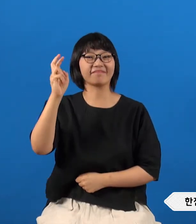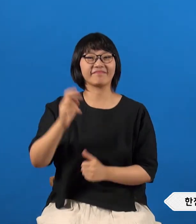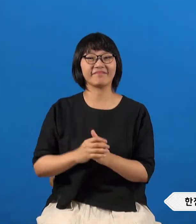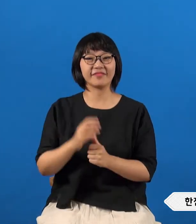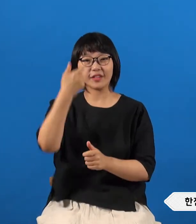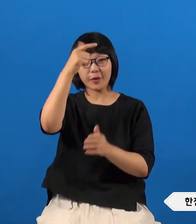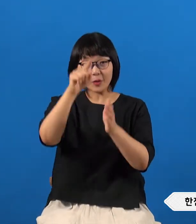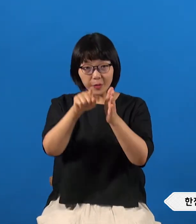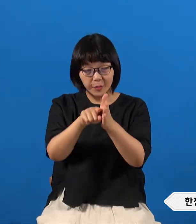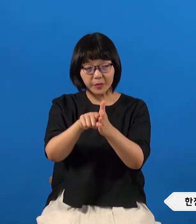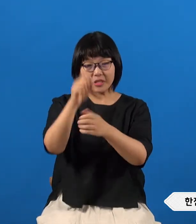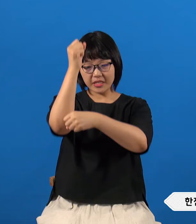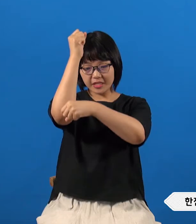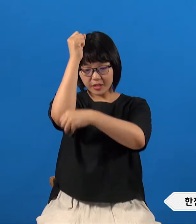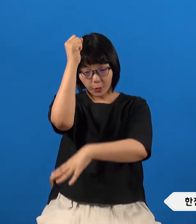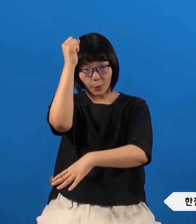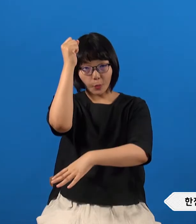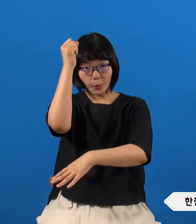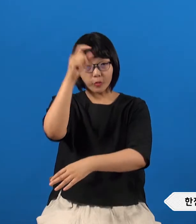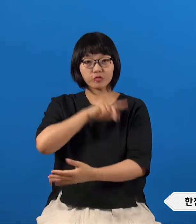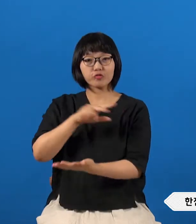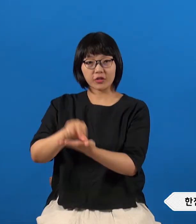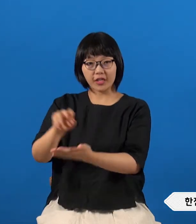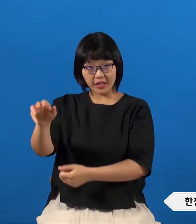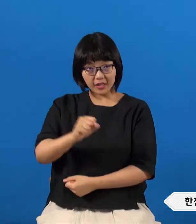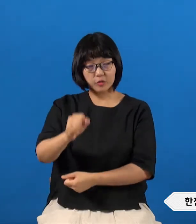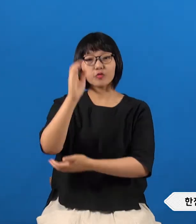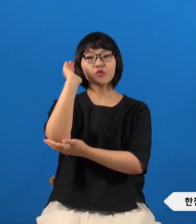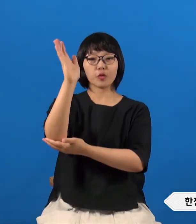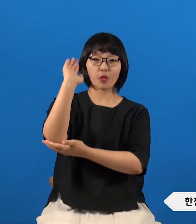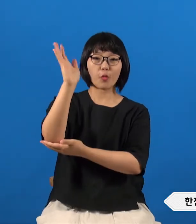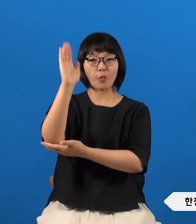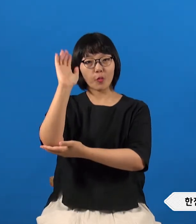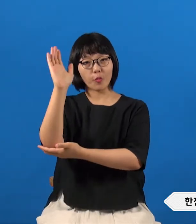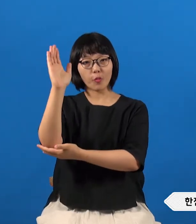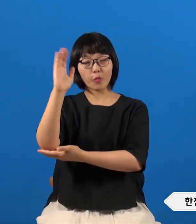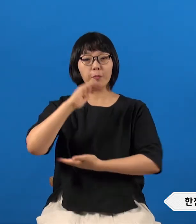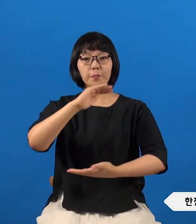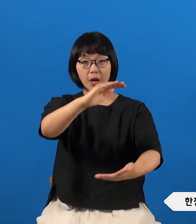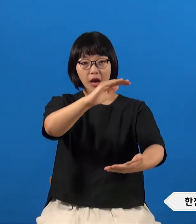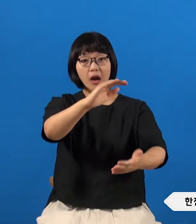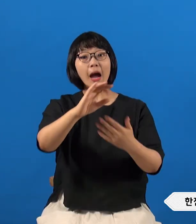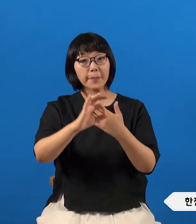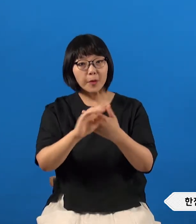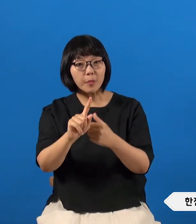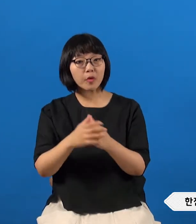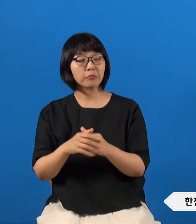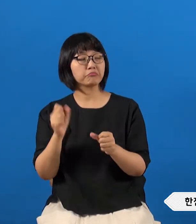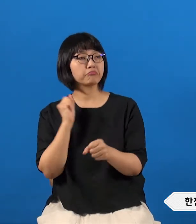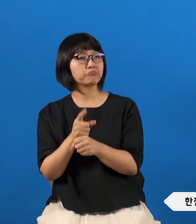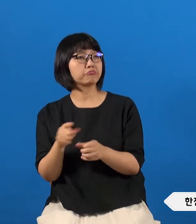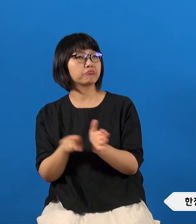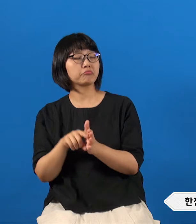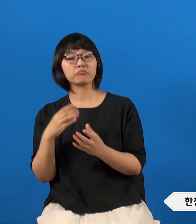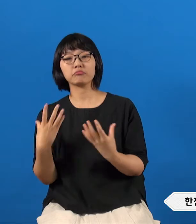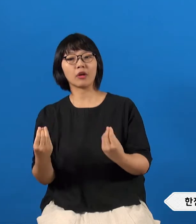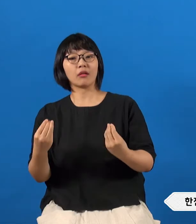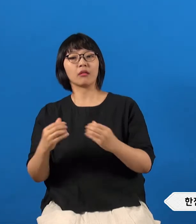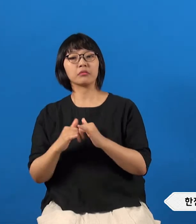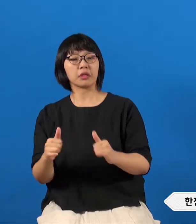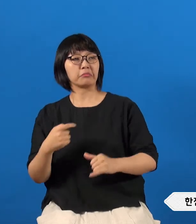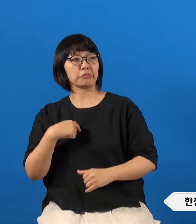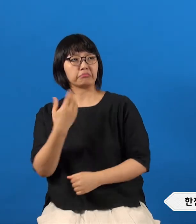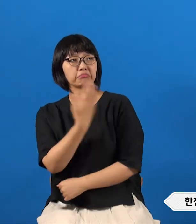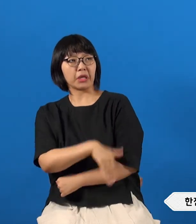기독교 신앙의 기초에 대해서 설교를 하면 기존 신자들은 해당 사항이 없는 것 아니냐, 그렇게